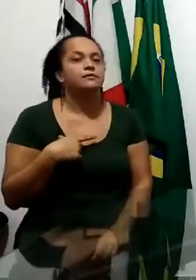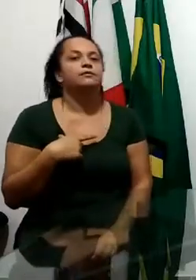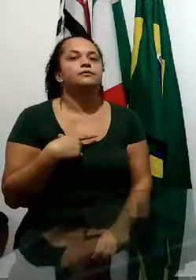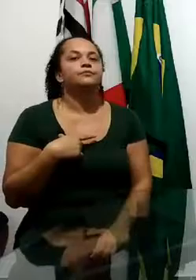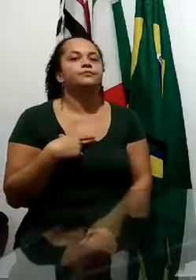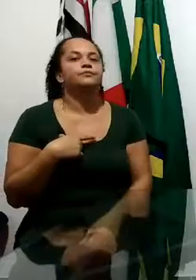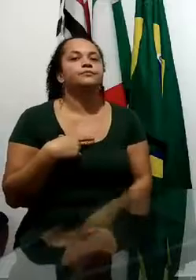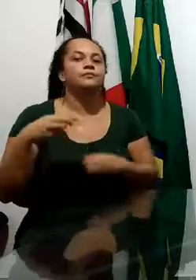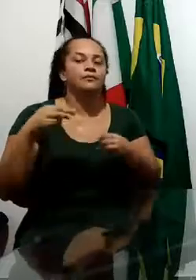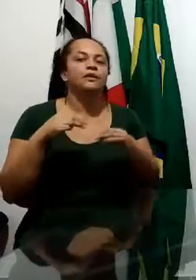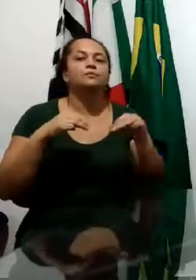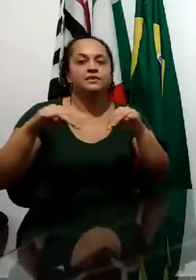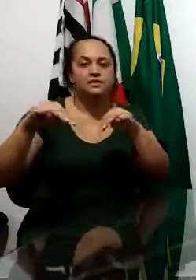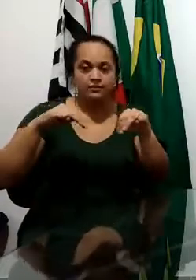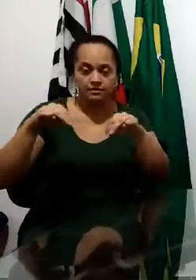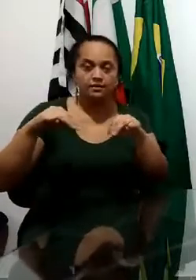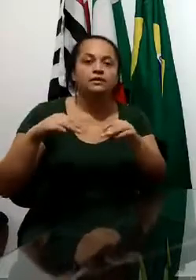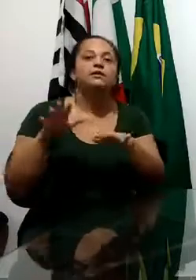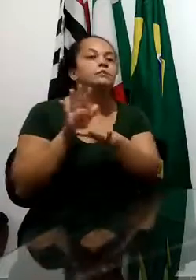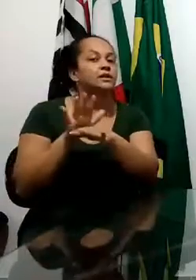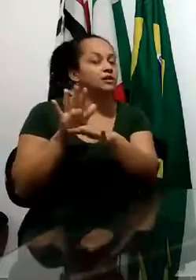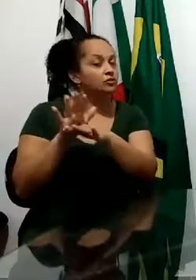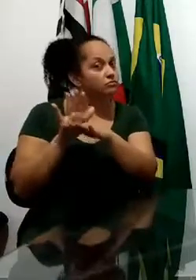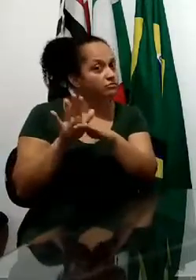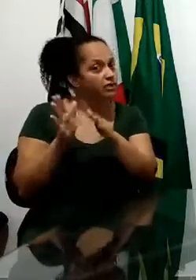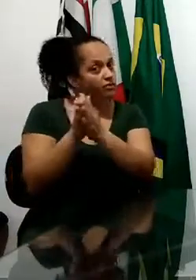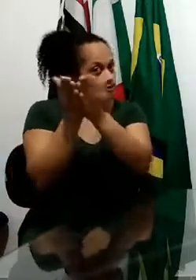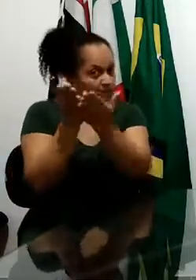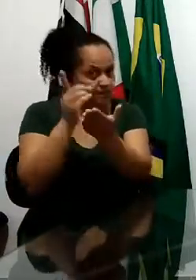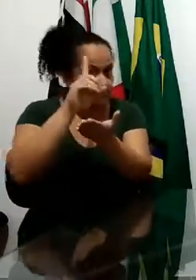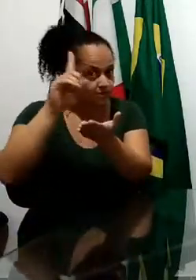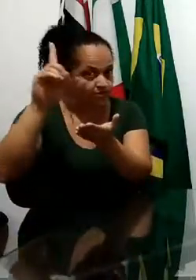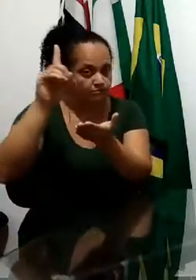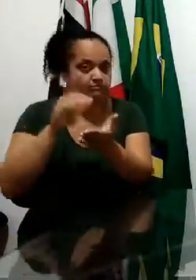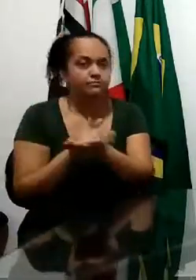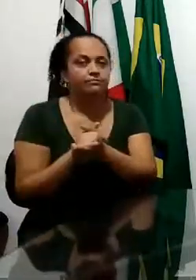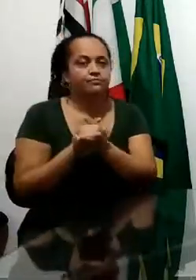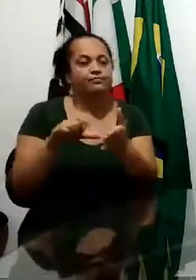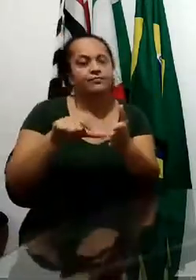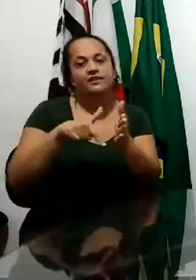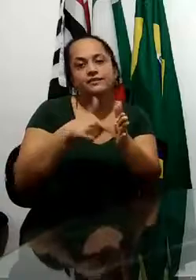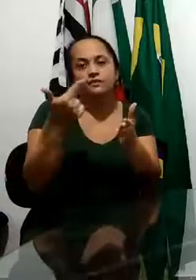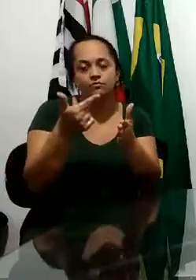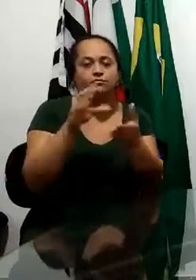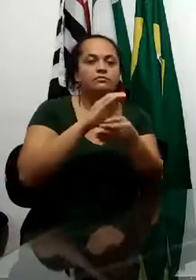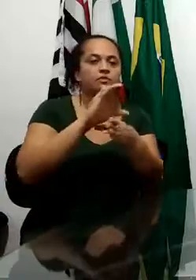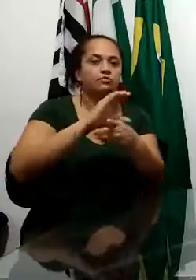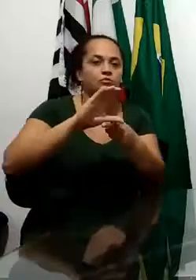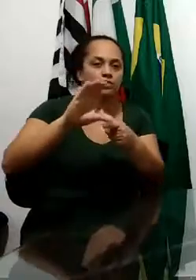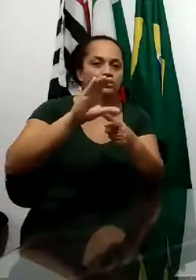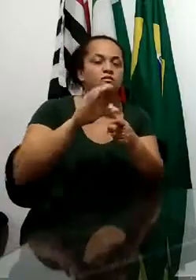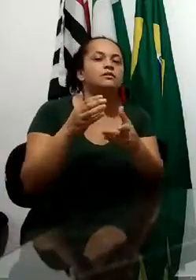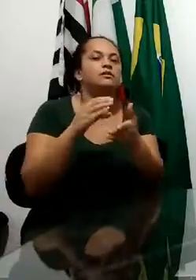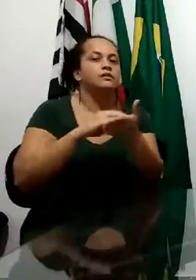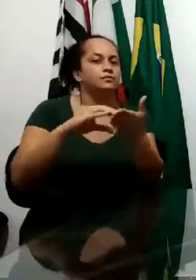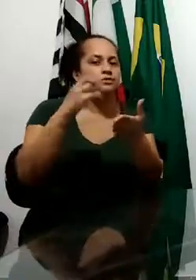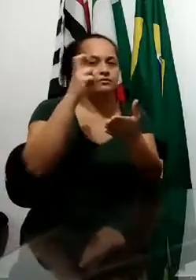a palavra da reconciliação. 2 Coríntios capítulo 5, do 17 ao 21.